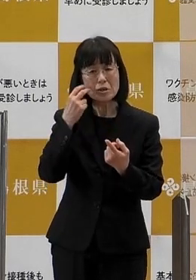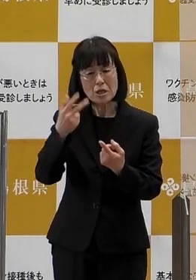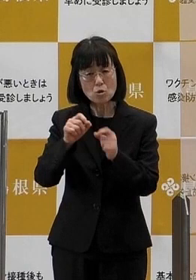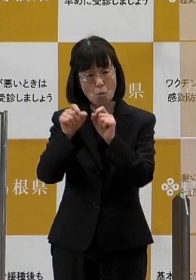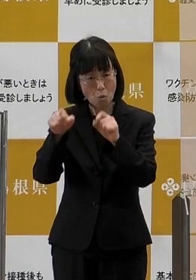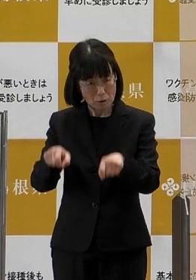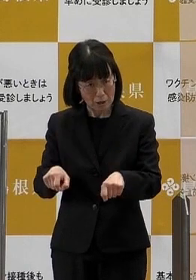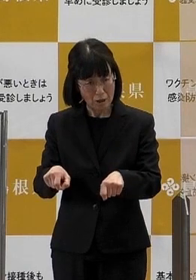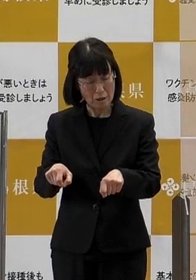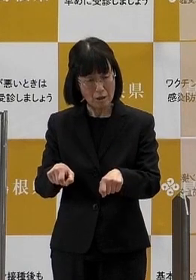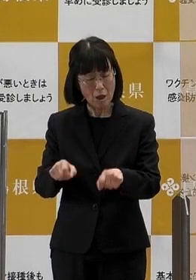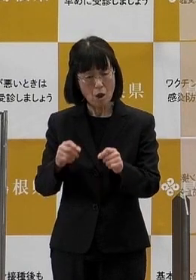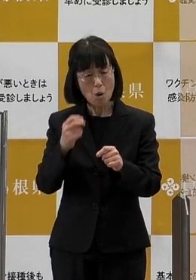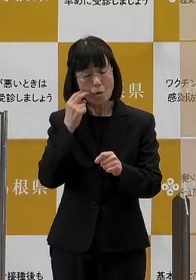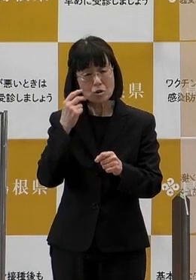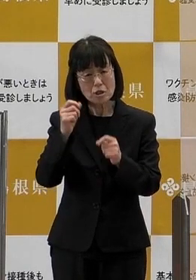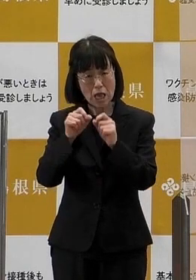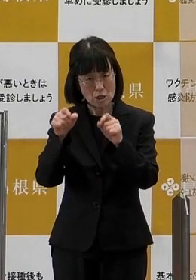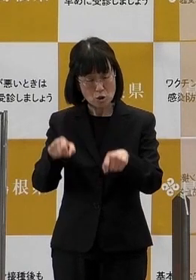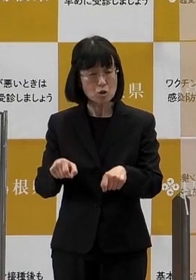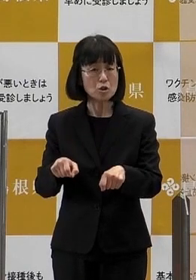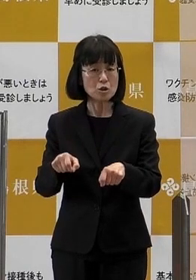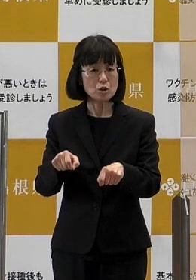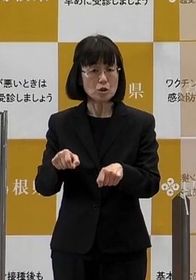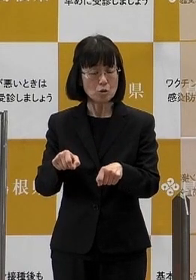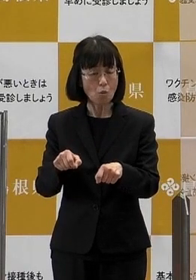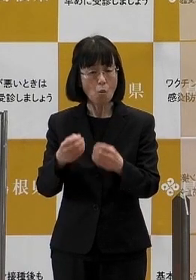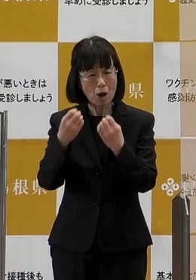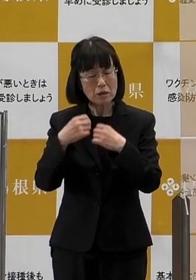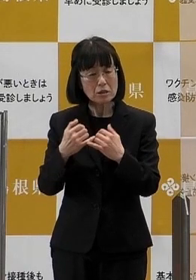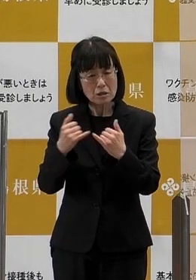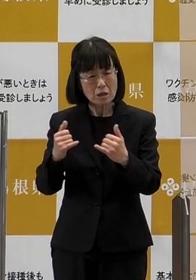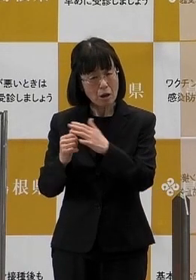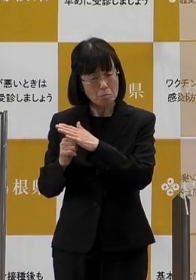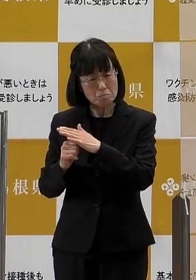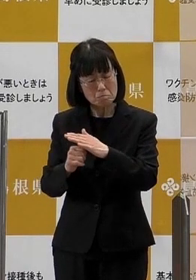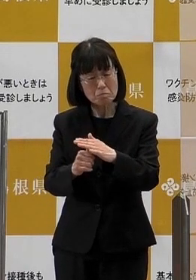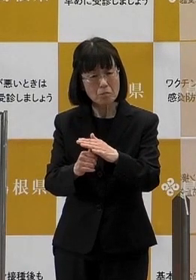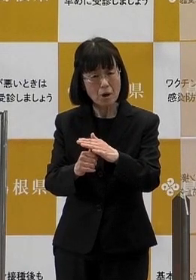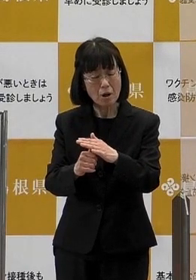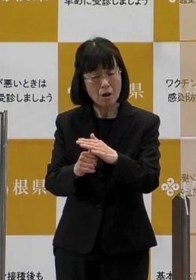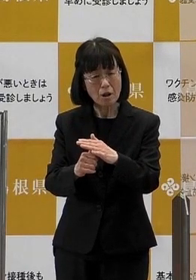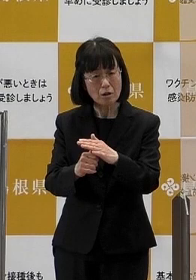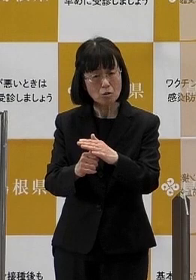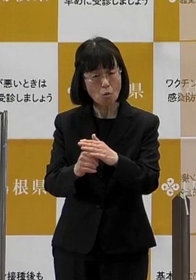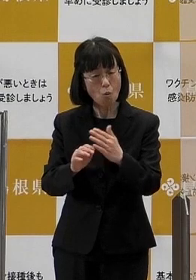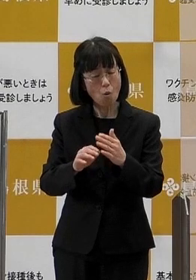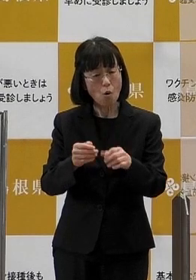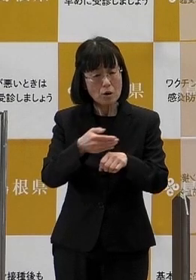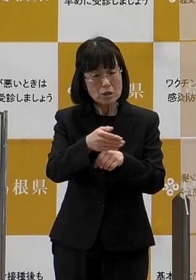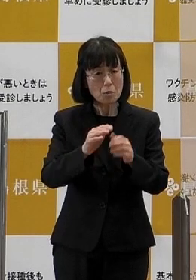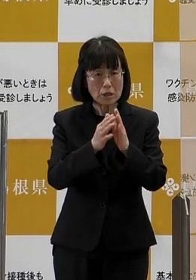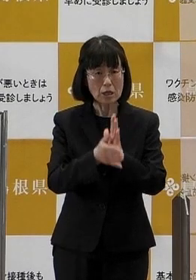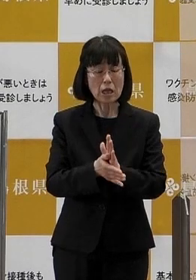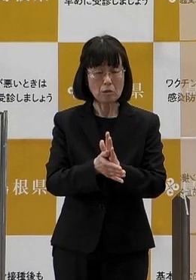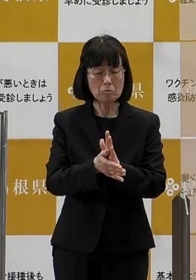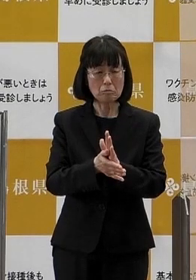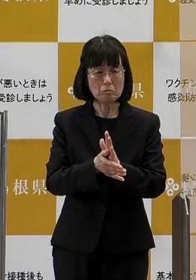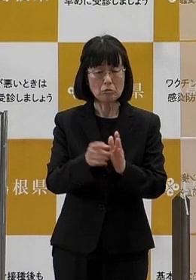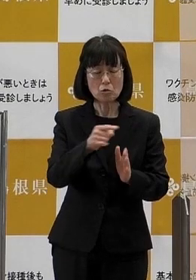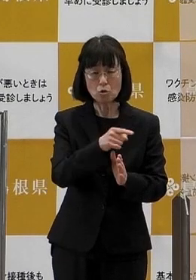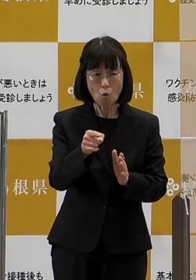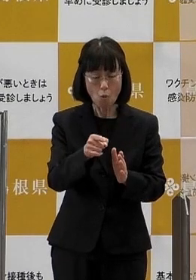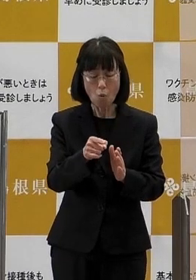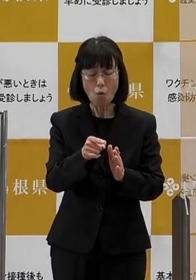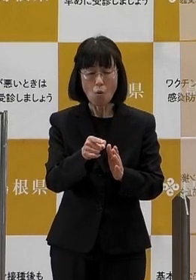まあ、松江市が止まらないとそれに引っ張られて県内の感染者も止まらないと思うんですが、その上貞市長との直接協議でこ